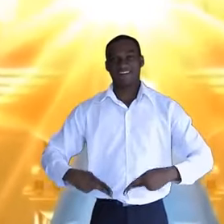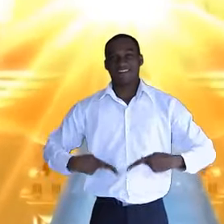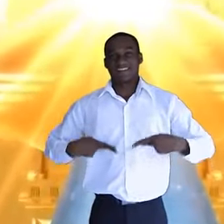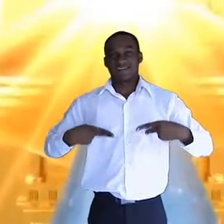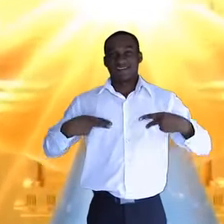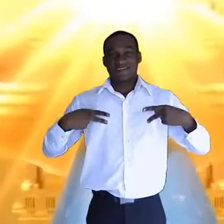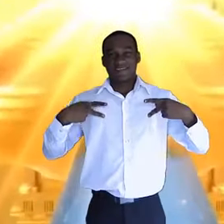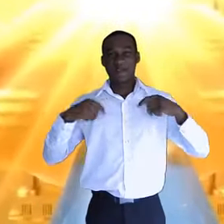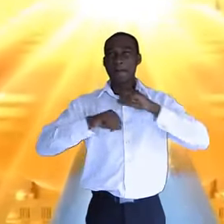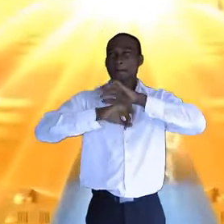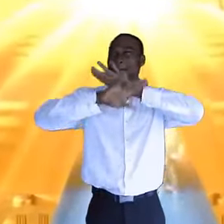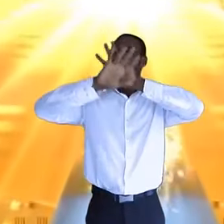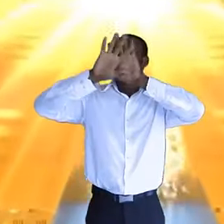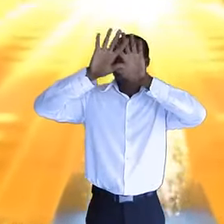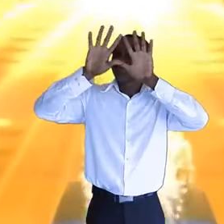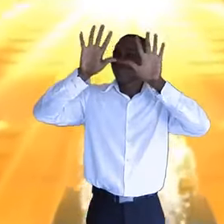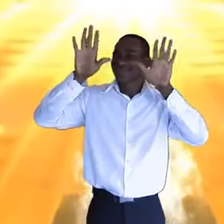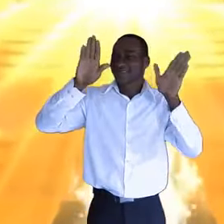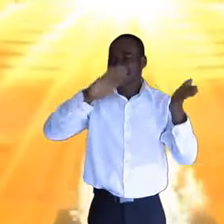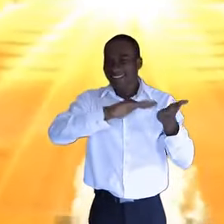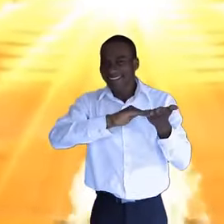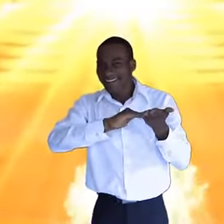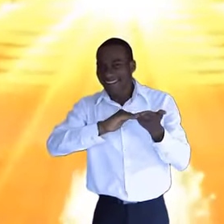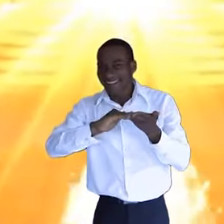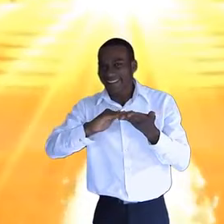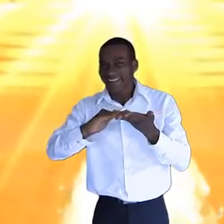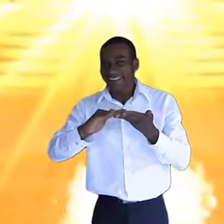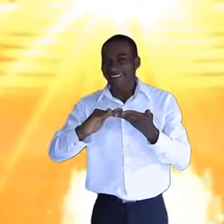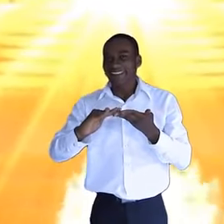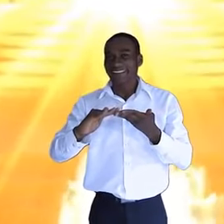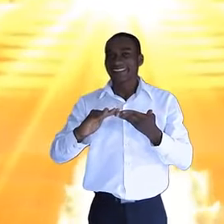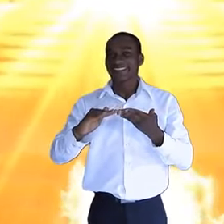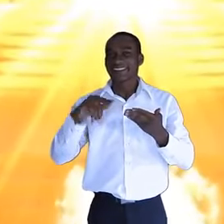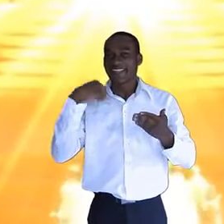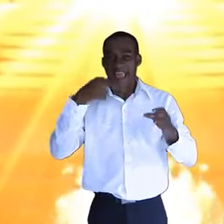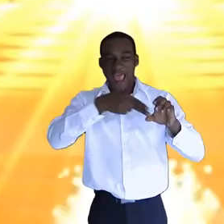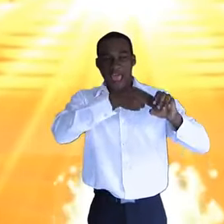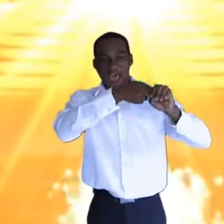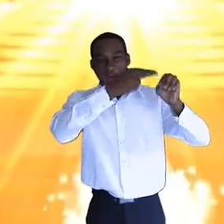brillant clair tout comme du cristal, qui sort du trône de Dieu.